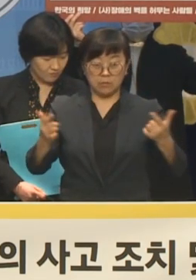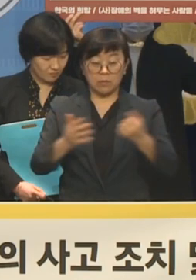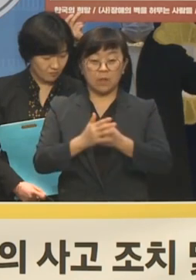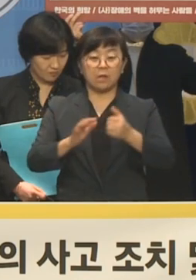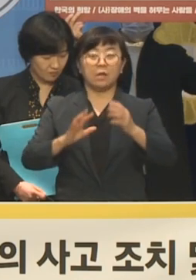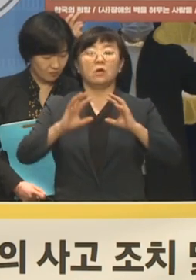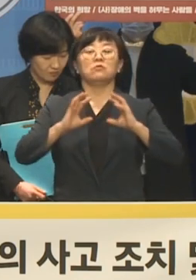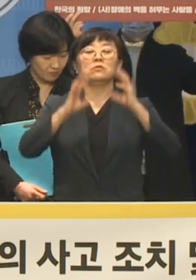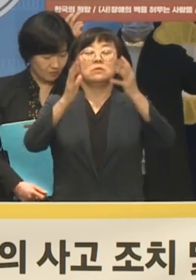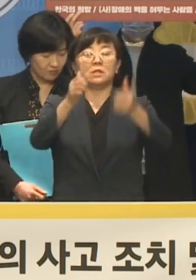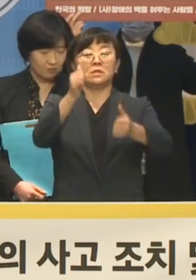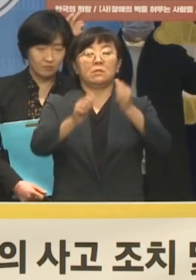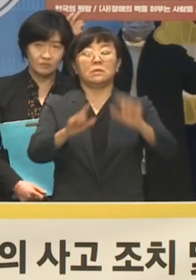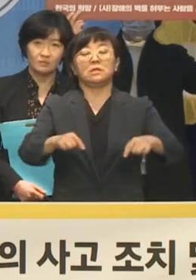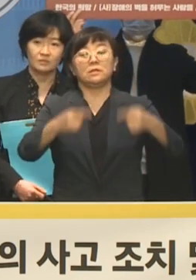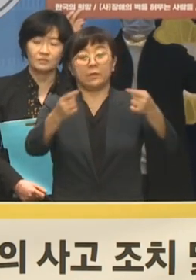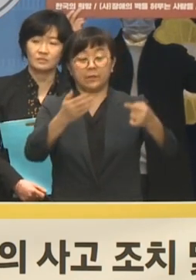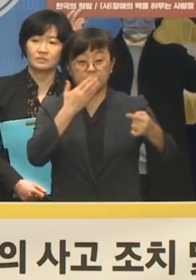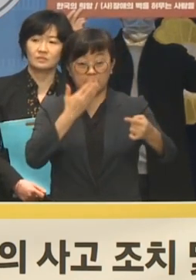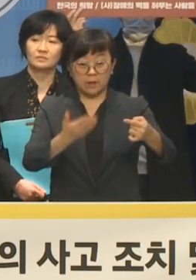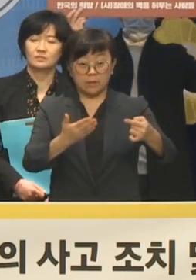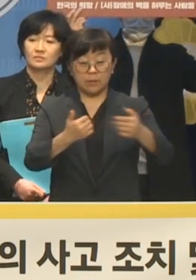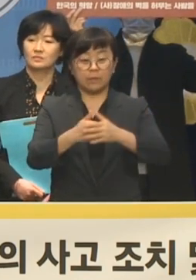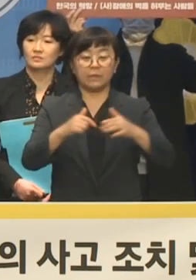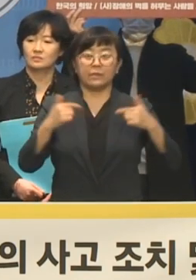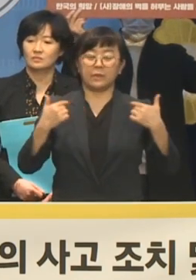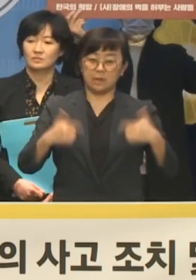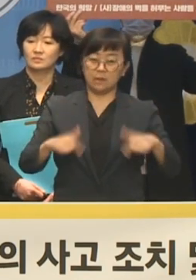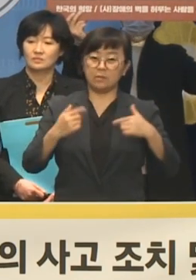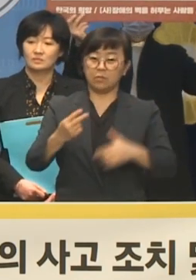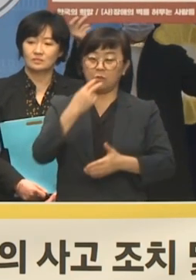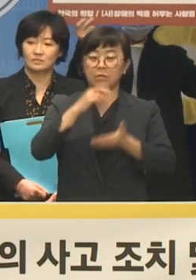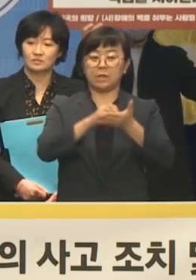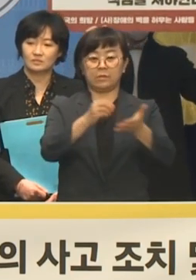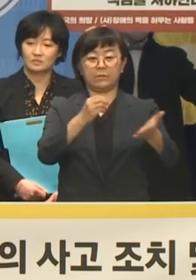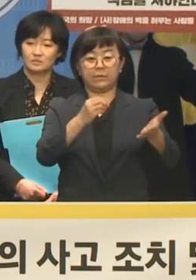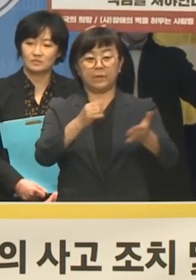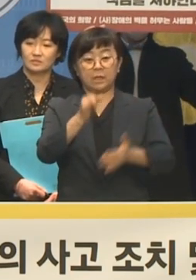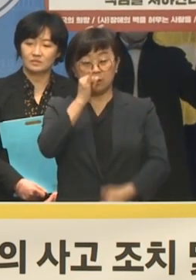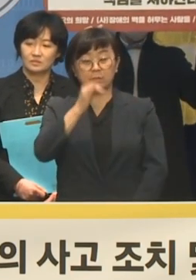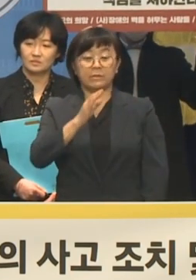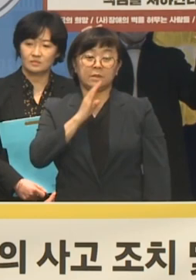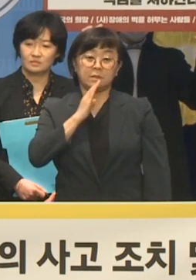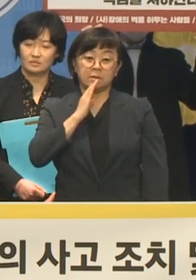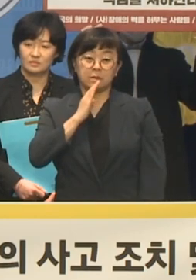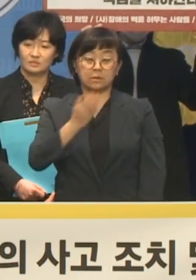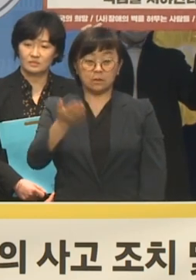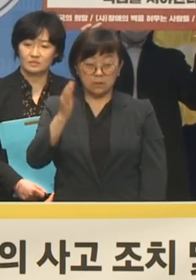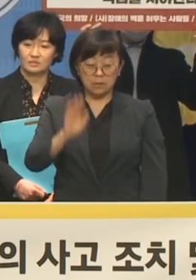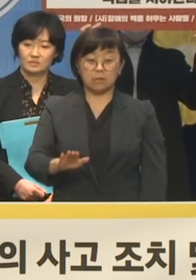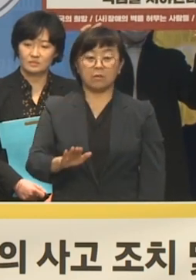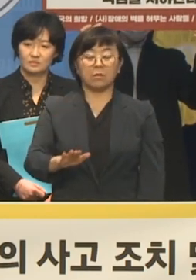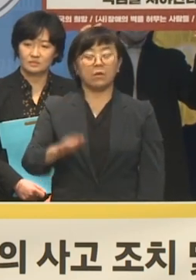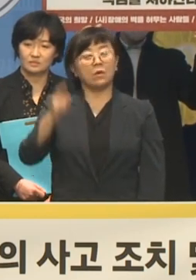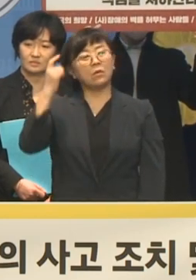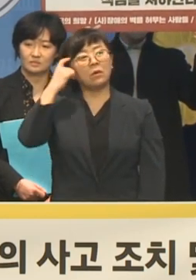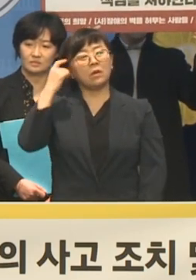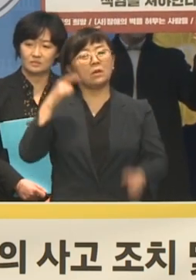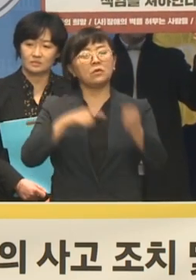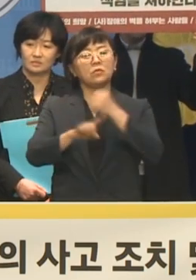국제 시합에 출전할 때마다 늘 보험이 가입되어 있던 것으로 알고 있었는데 어떠한